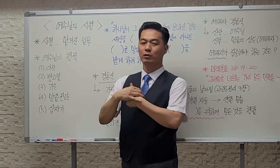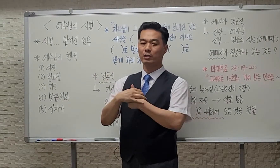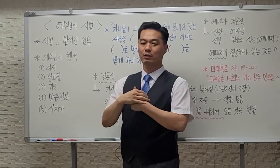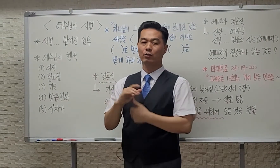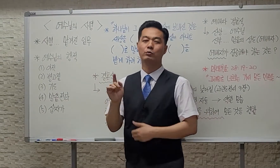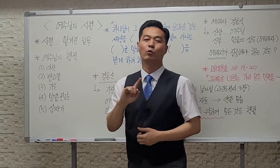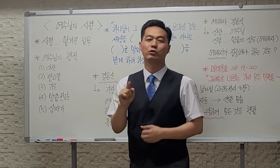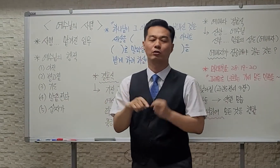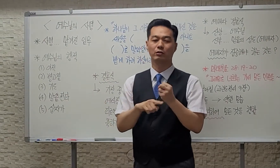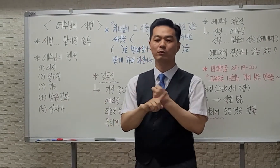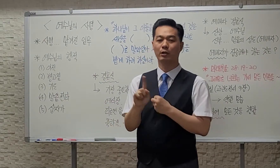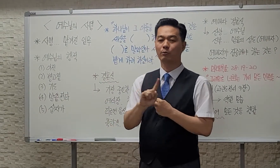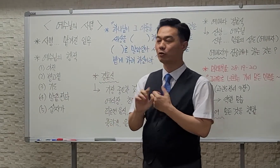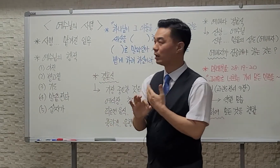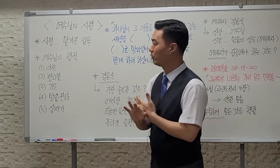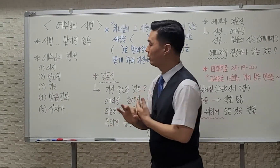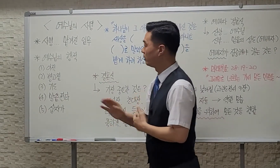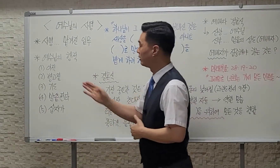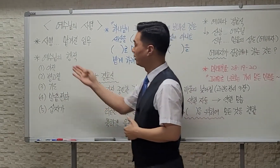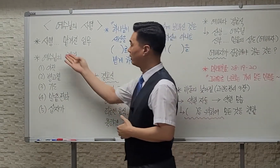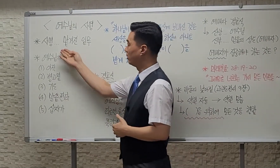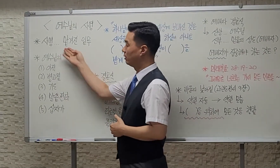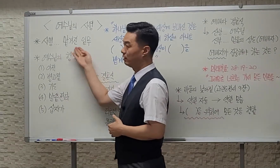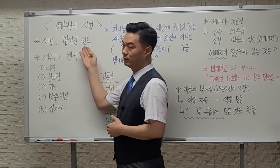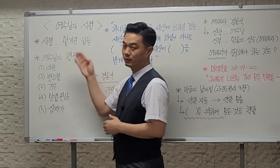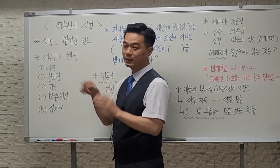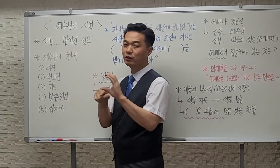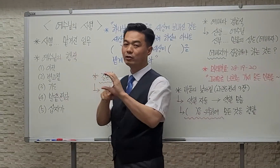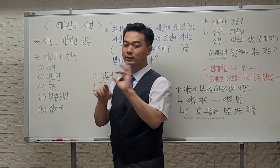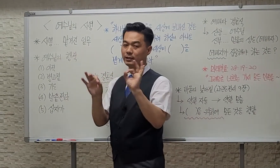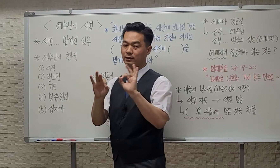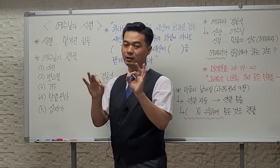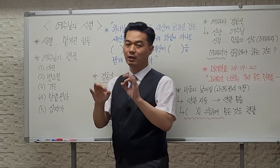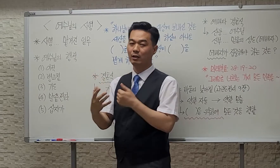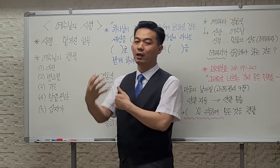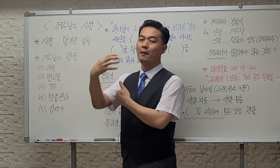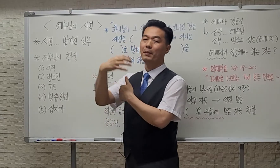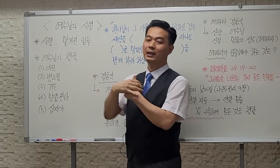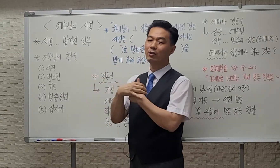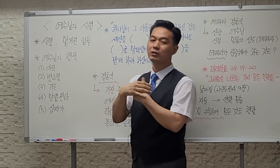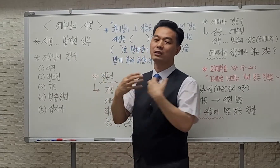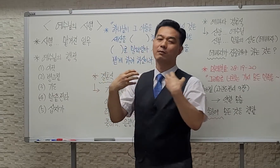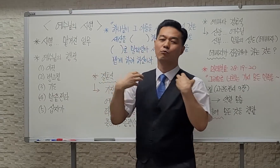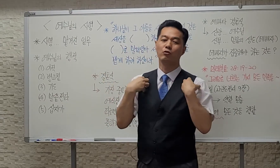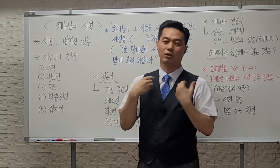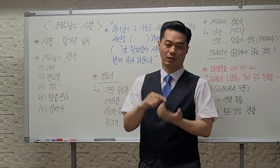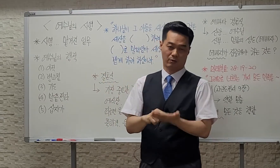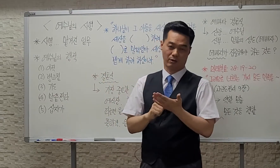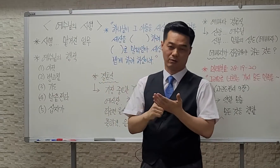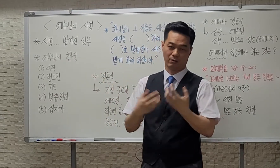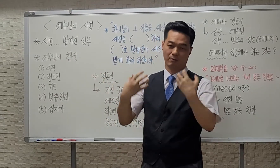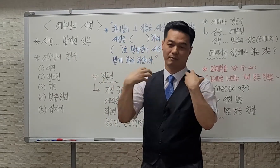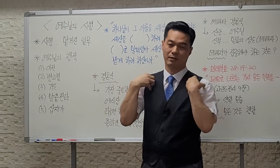사명이라는 것이 뭐죠? 의미가 뭐냐면 사전을 찾으니까 맡겨진 임무 이렇게 나와요. 맡겨진